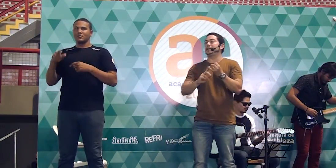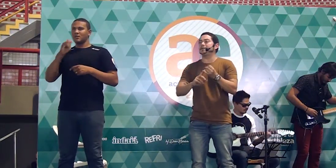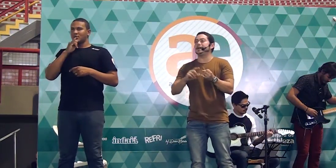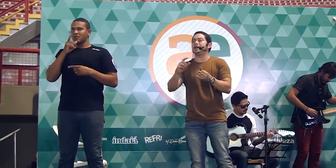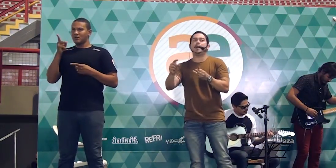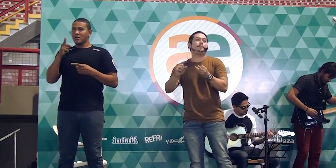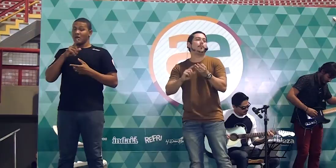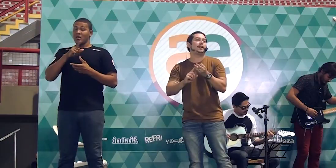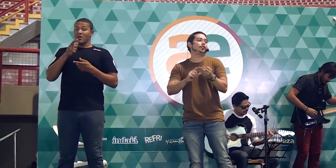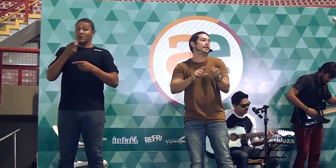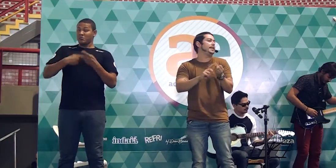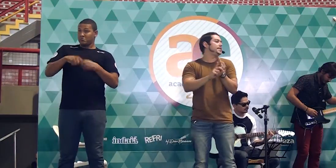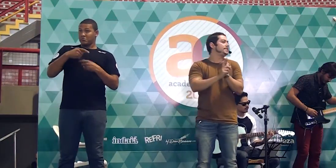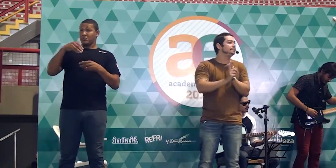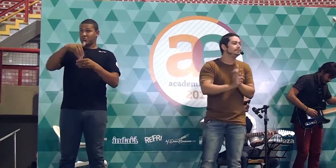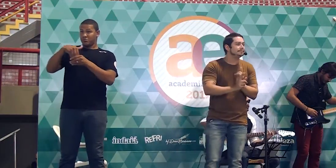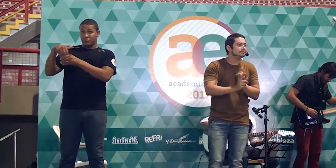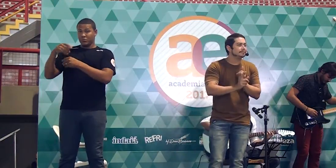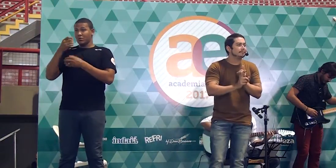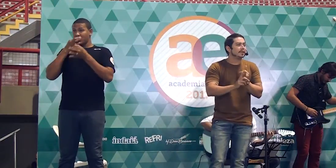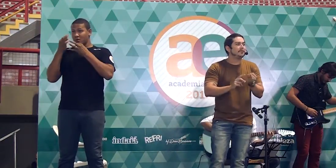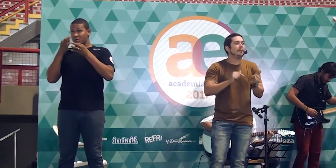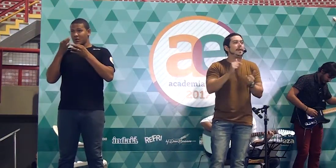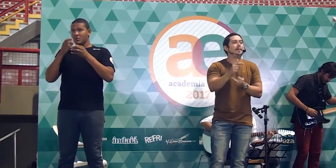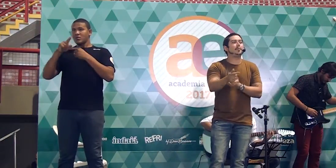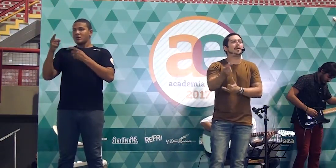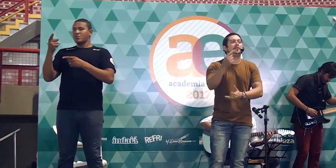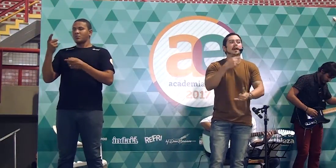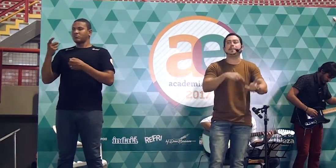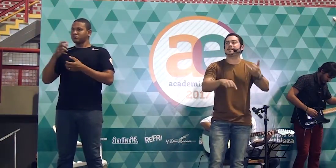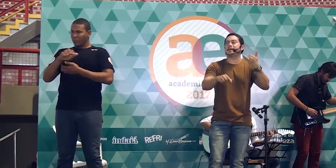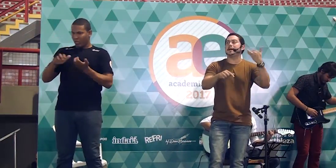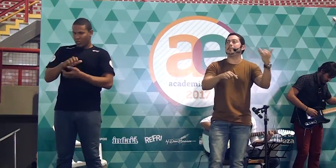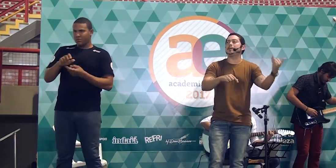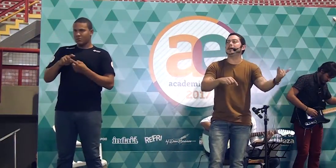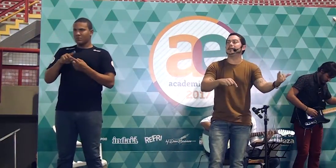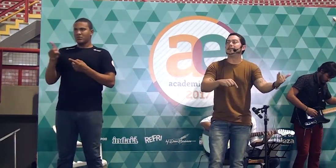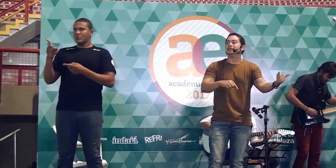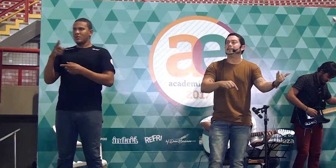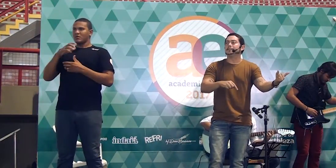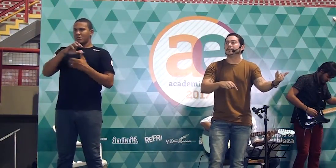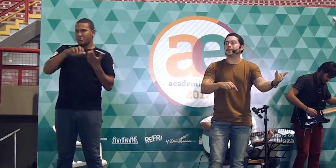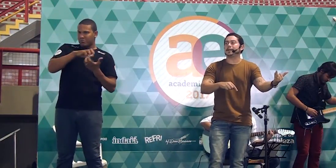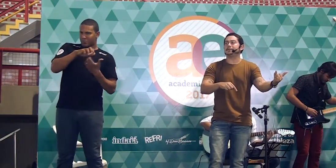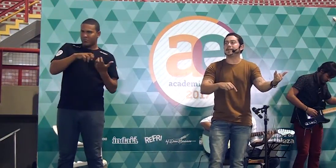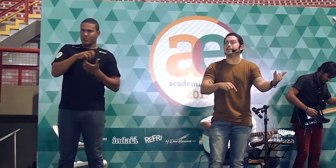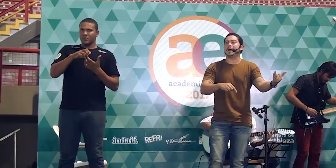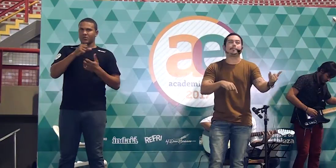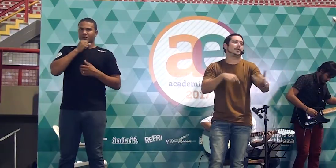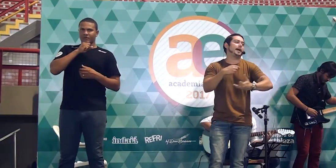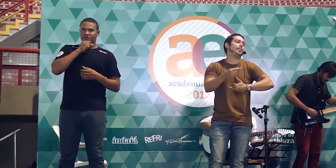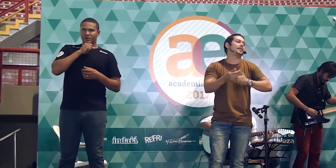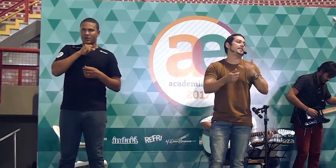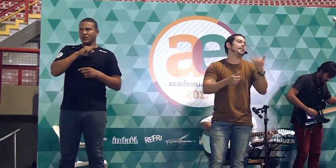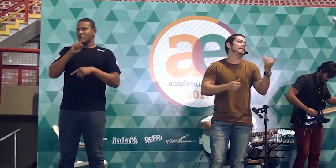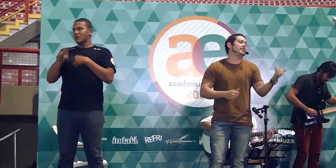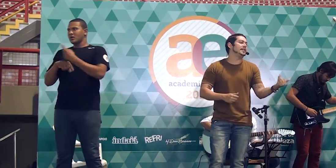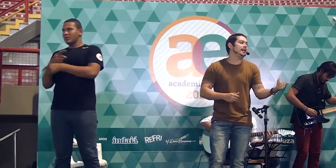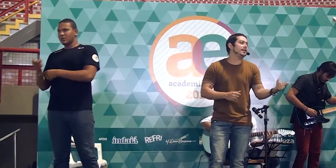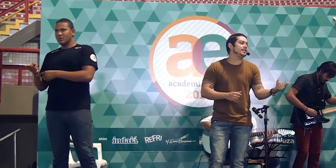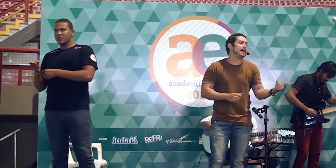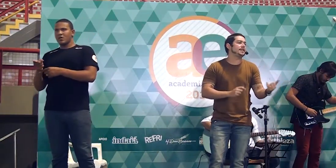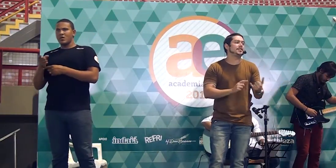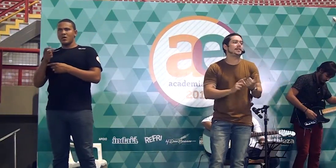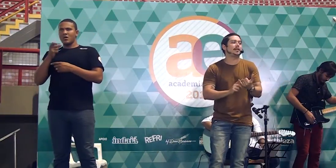porque era uma crise, aí a república entrou em crise. Fomos para a República Velha para sair da República, tá certo, da Espada, porque a República da Espada